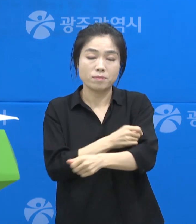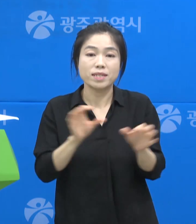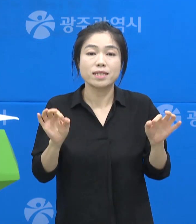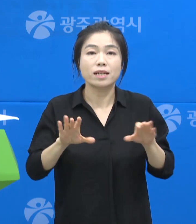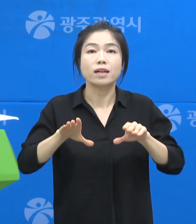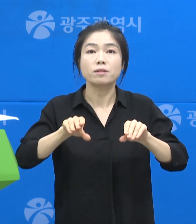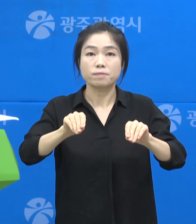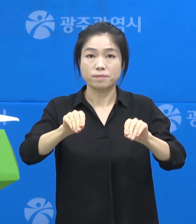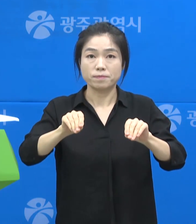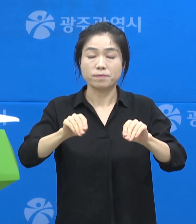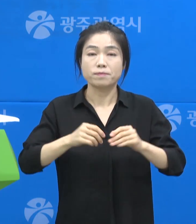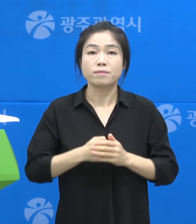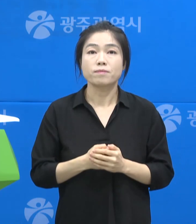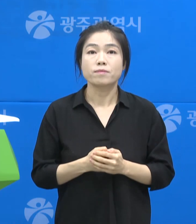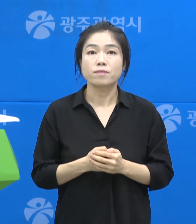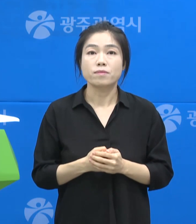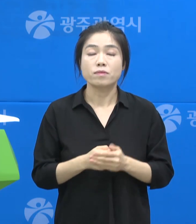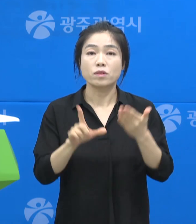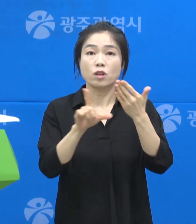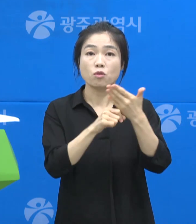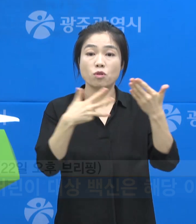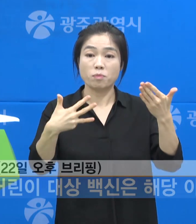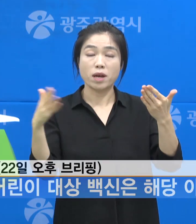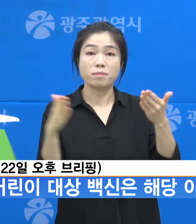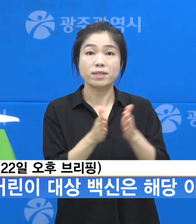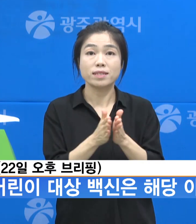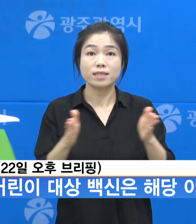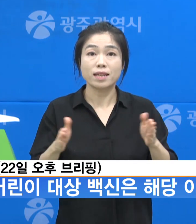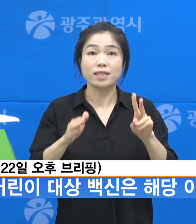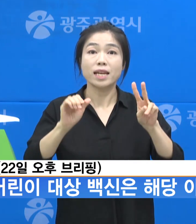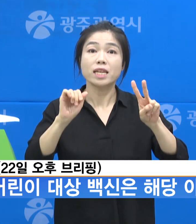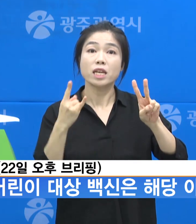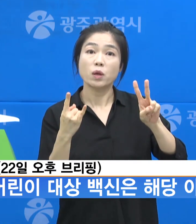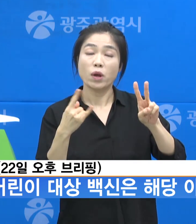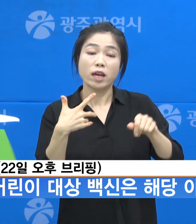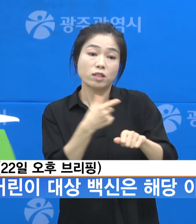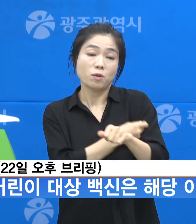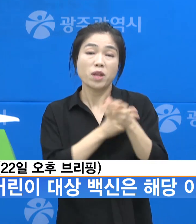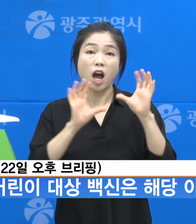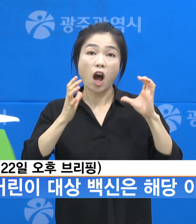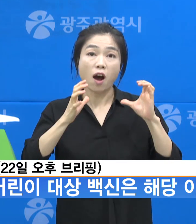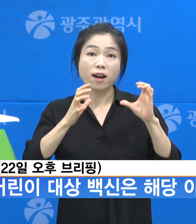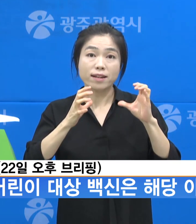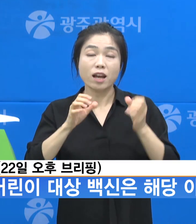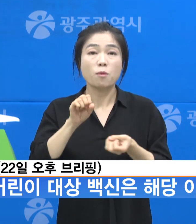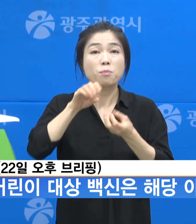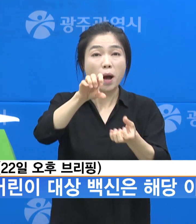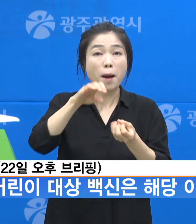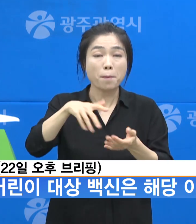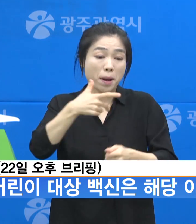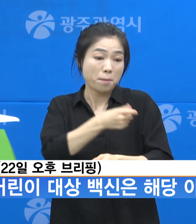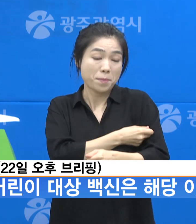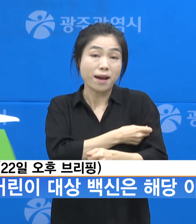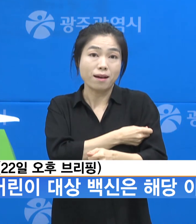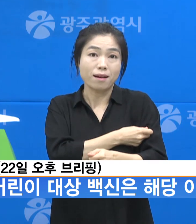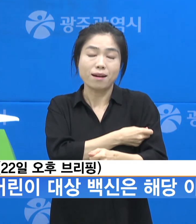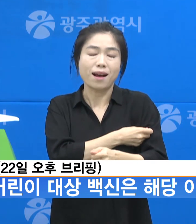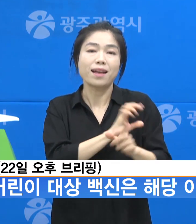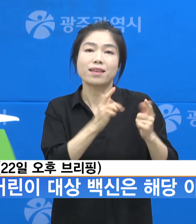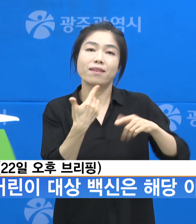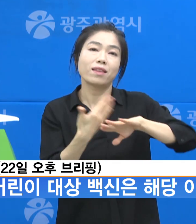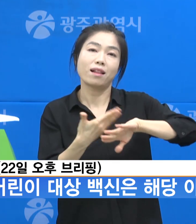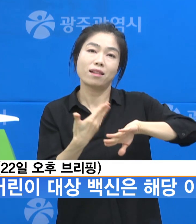일시적으로 중단합니다. 9월 8일부터 시작된 이해접종 어린이 대상자에 공급된 백신은 대상 물량이